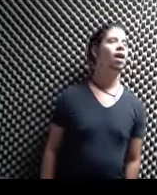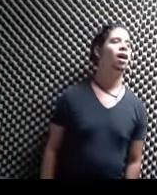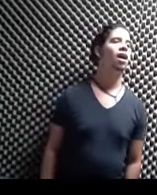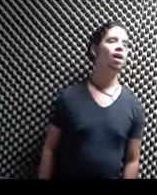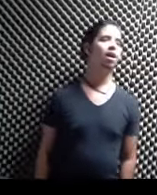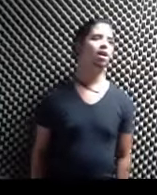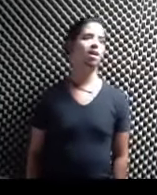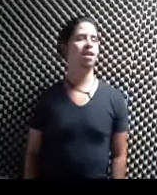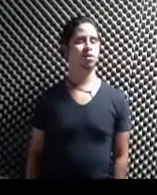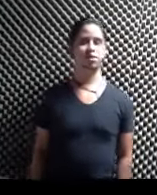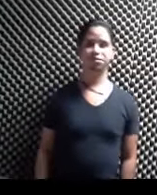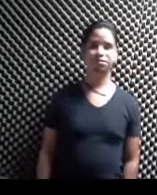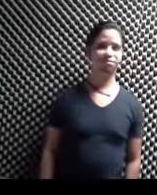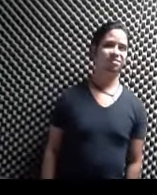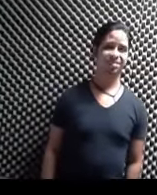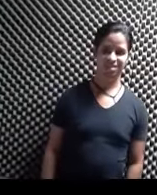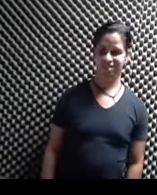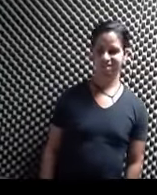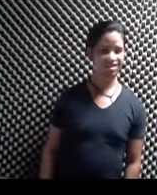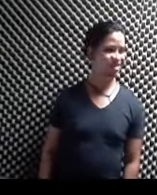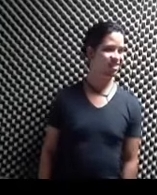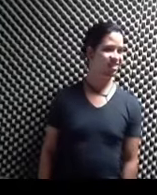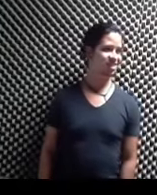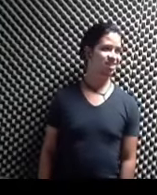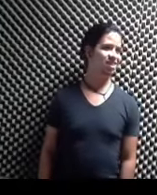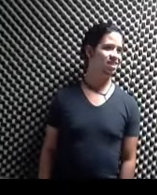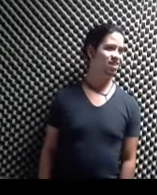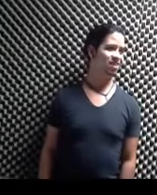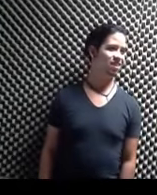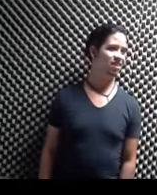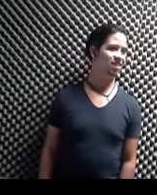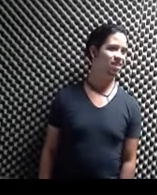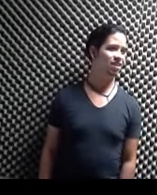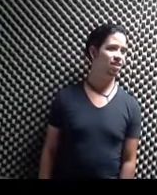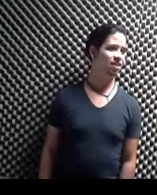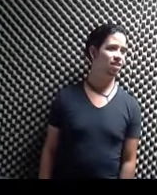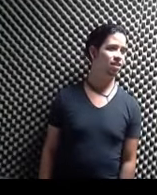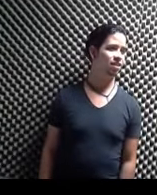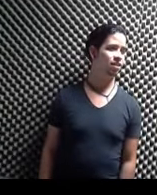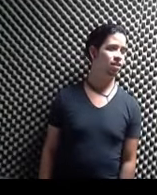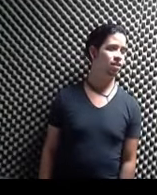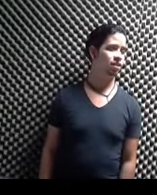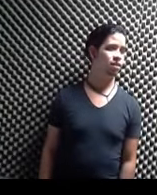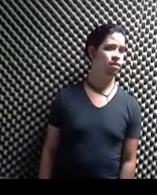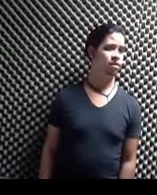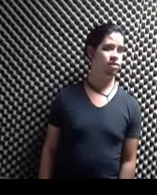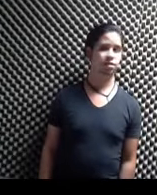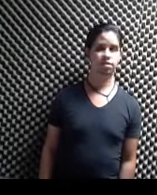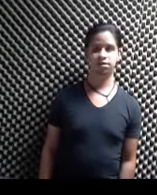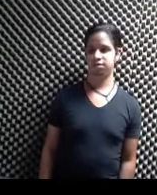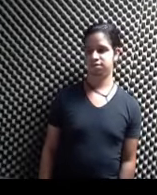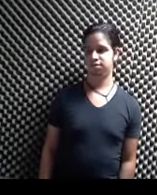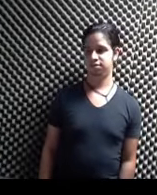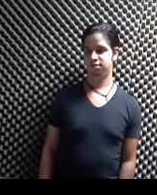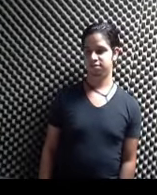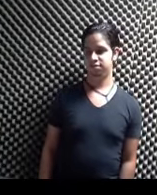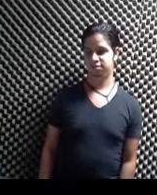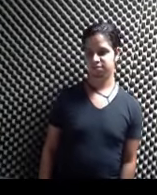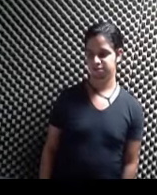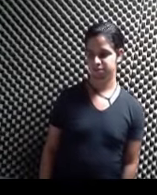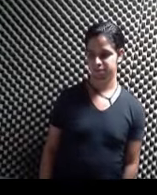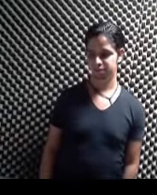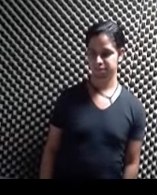y Estados Unidos. Larga distancia, roaming y además texteo ilimitado a más de 100 países por solo $50 al mes. GoFund de AT&T. El plan ilimitado